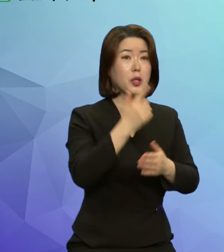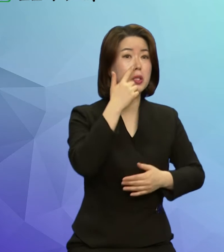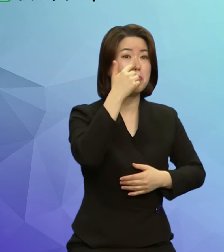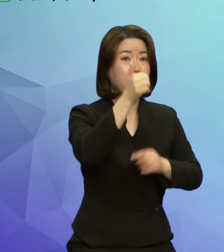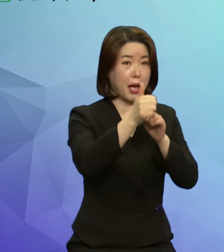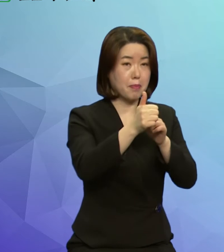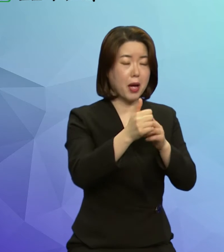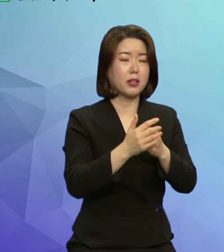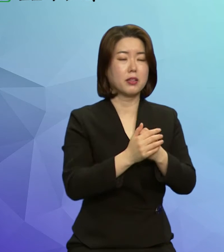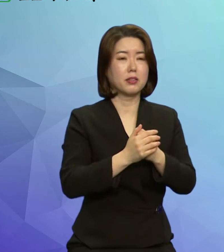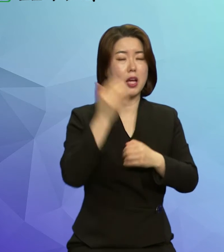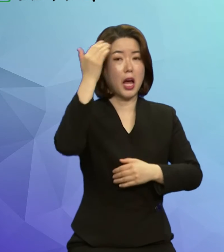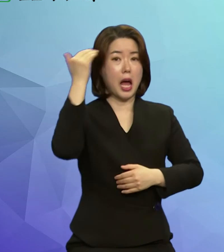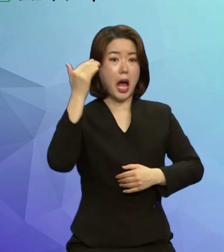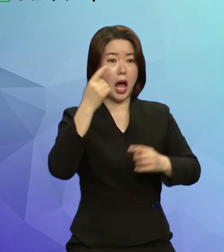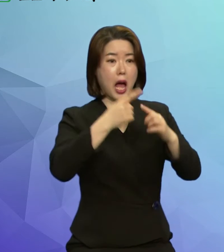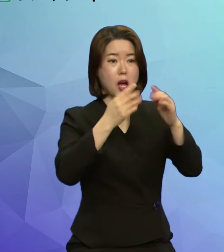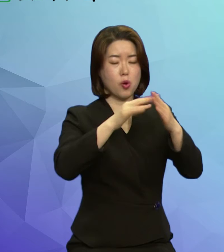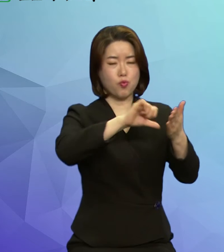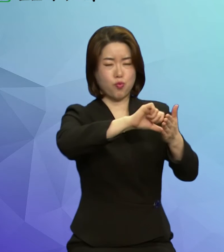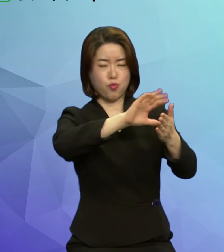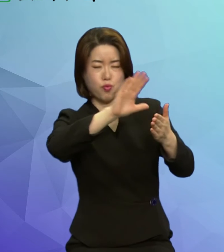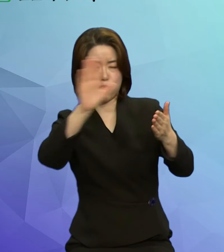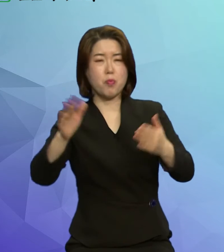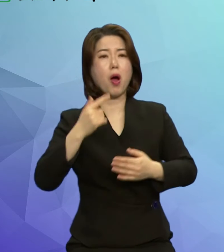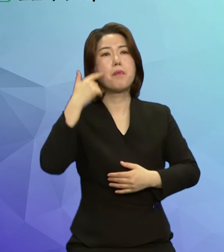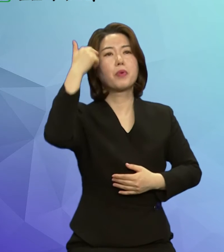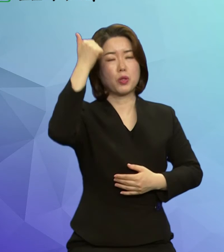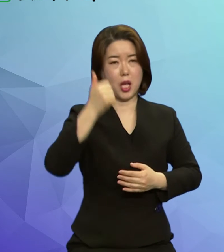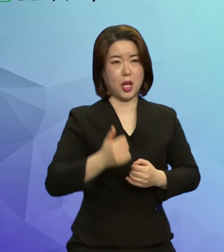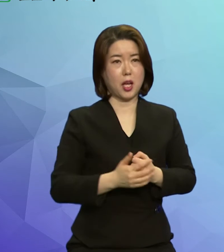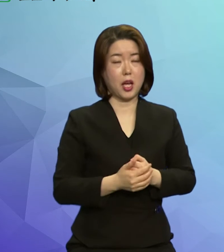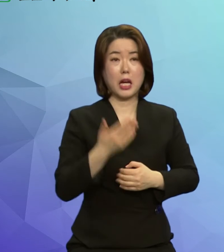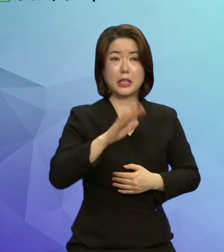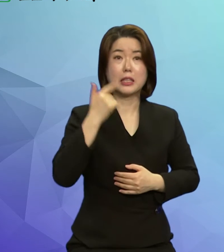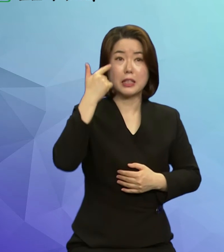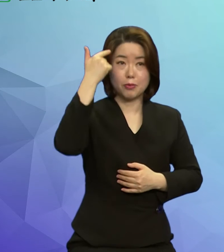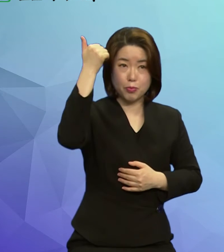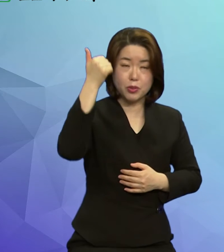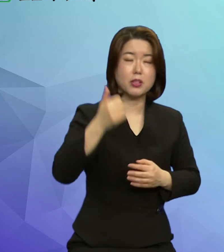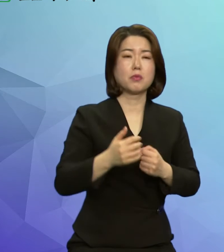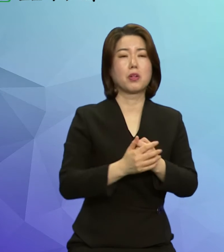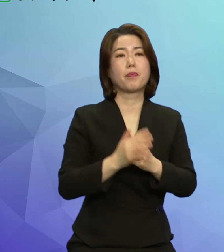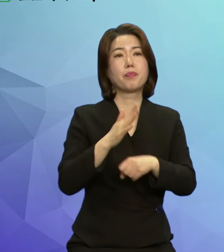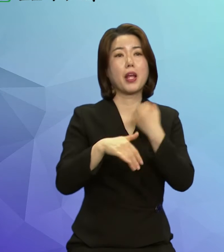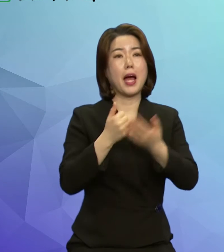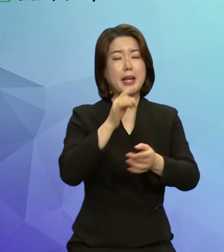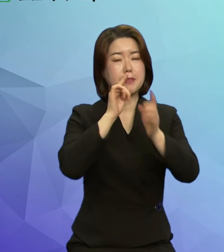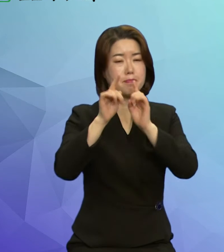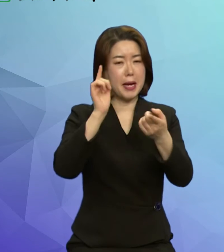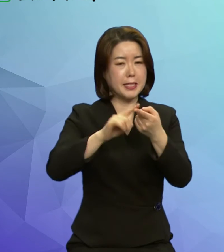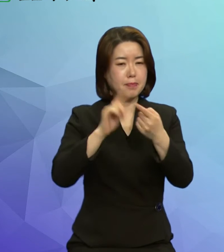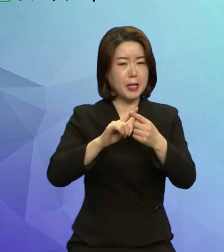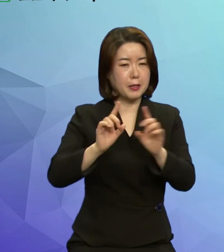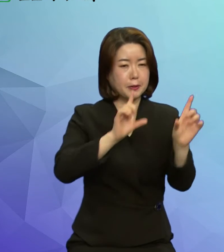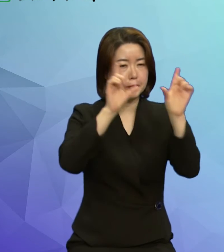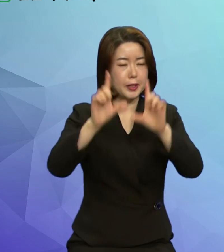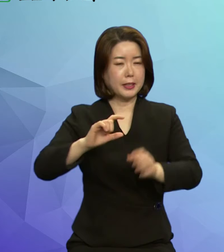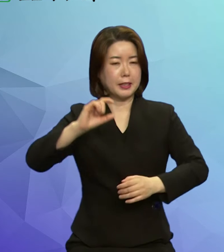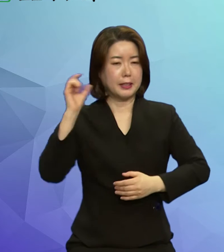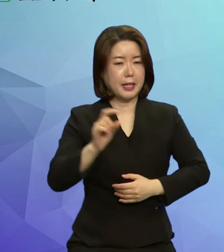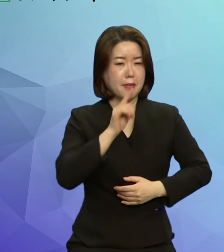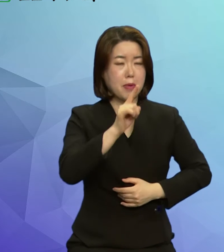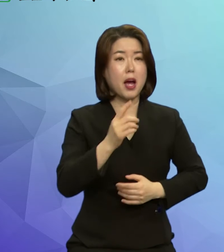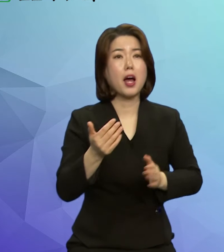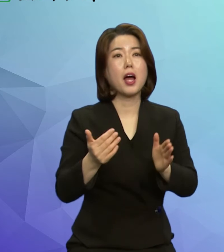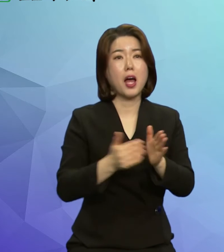한국에서 아주 유명한 교회 목사님이십니다. 그런데 그 목사님은 하나님의 말씀대로 살아야 된다는 걸